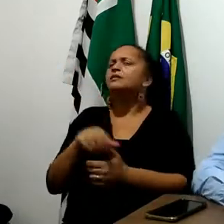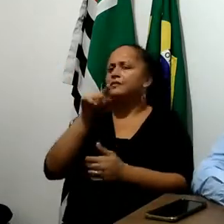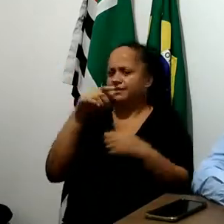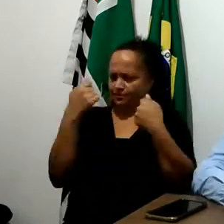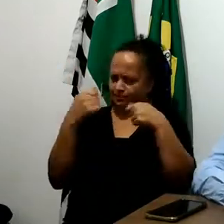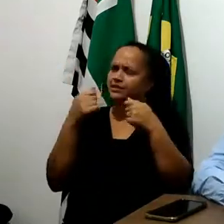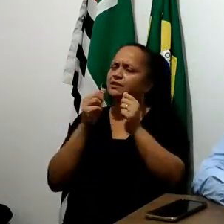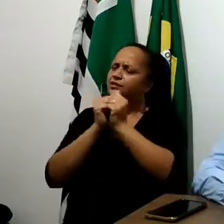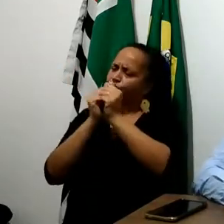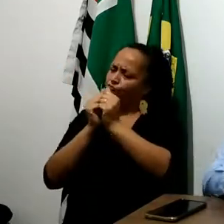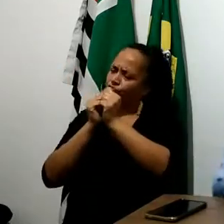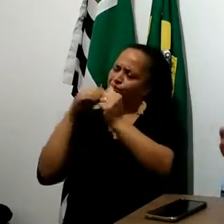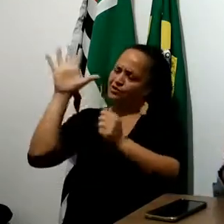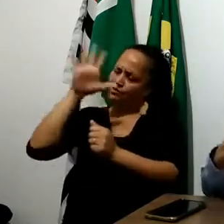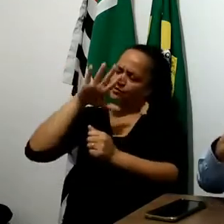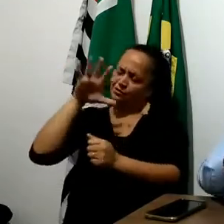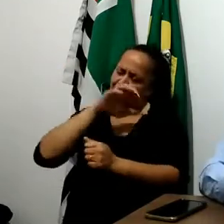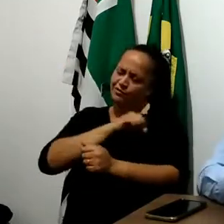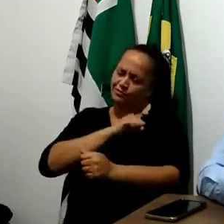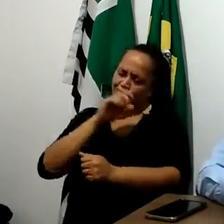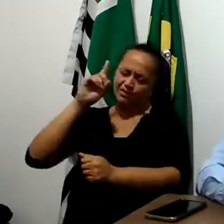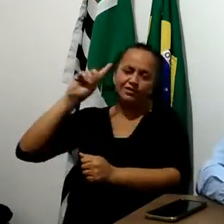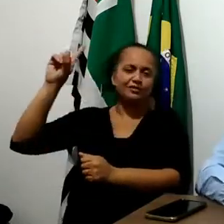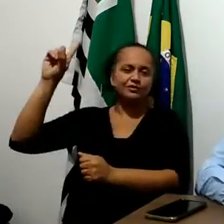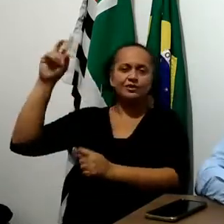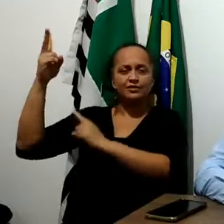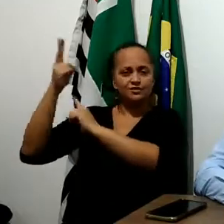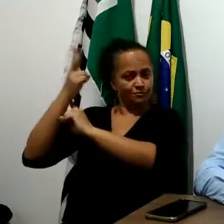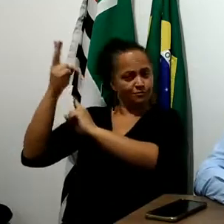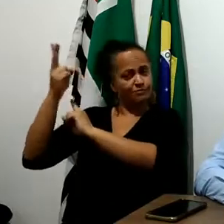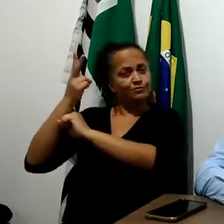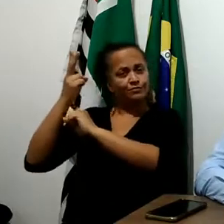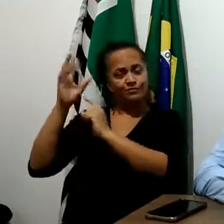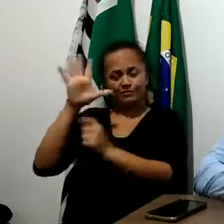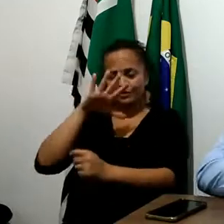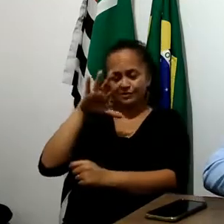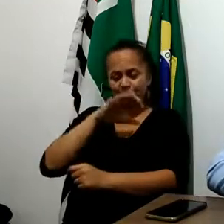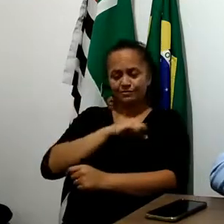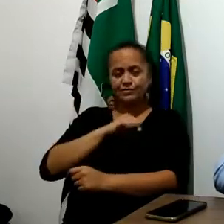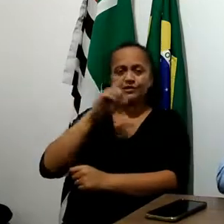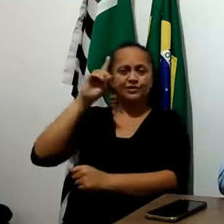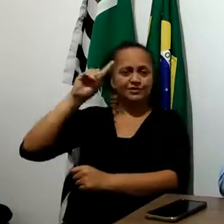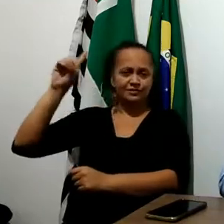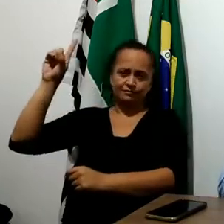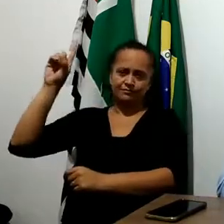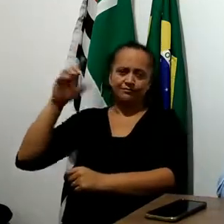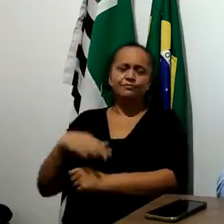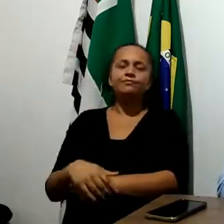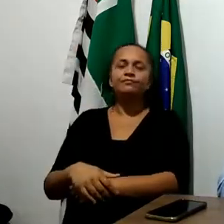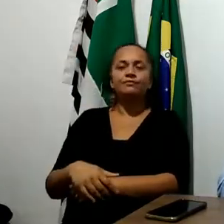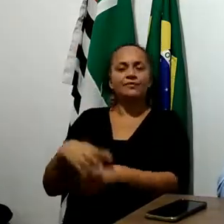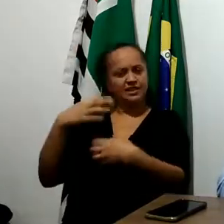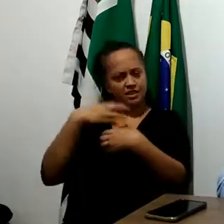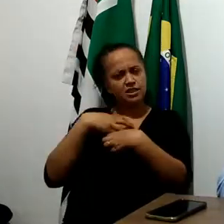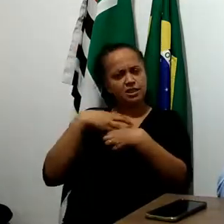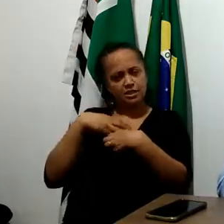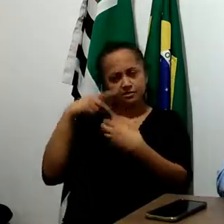de Deus. Se proteja no amor de Deus. Se encha dessa verdade.